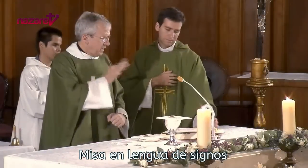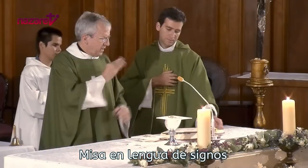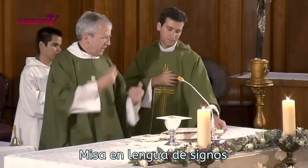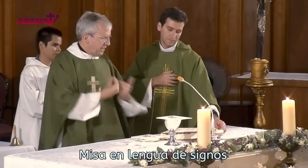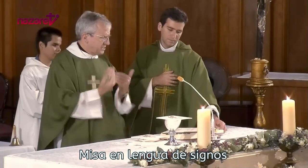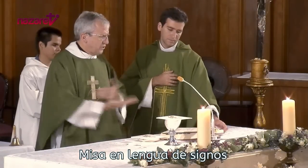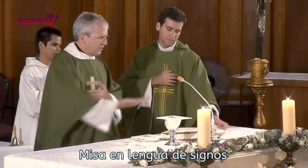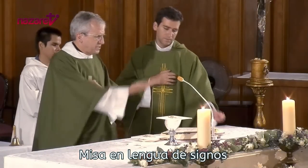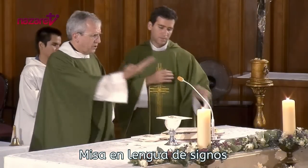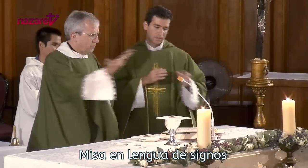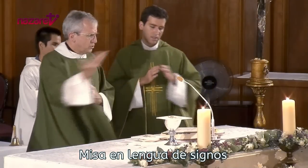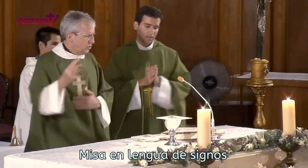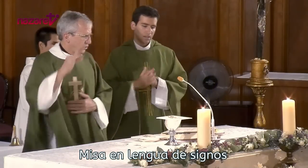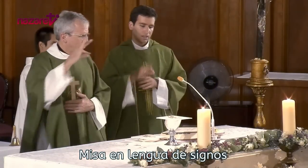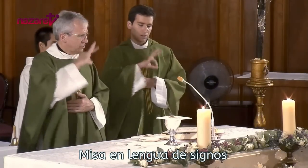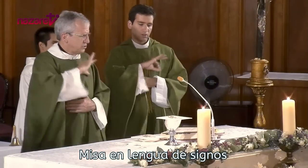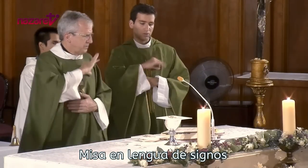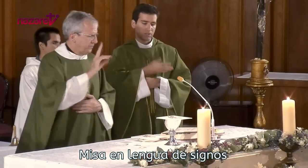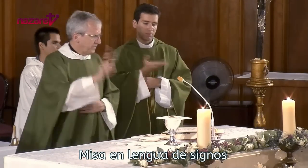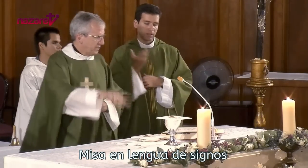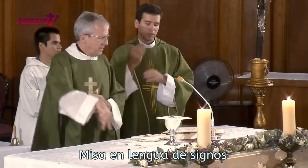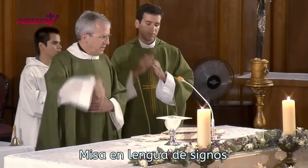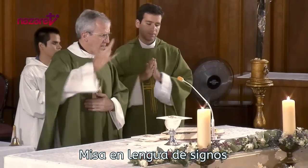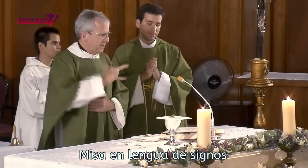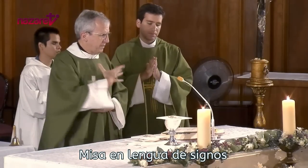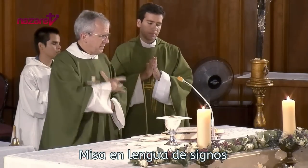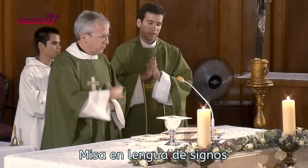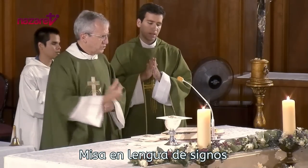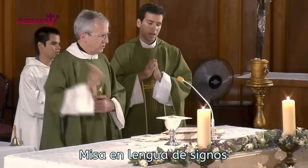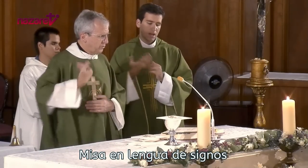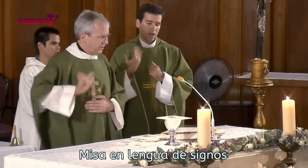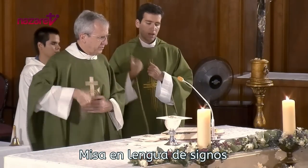Amén. El Señor esté con vosotros. Y con tu espíritu. Levantemos el corazón.